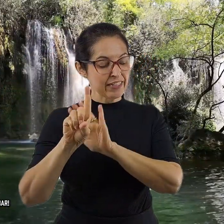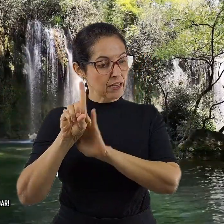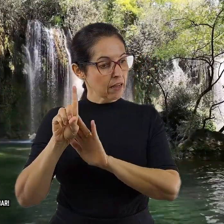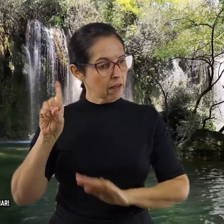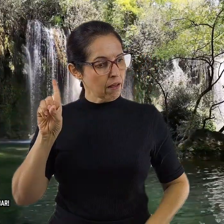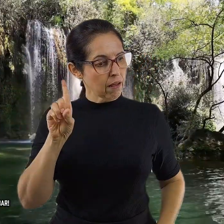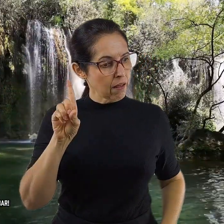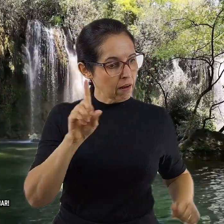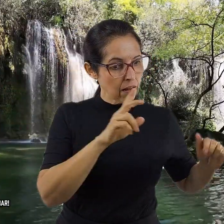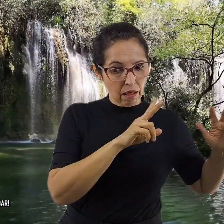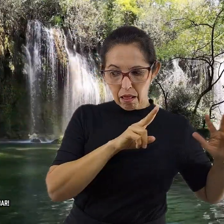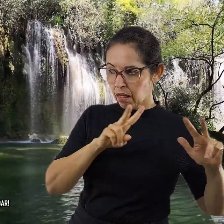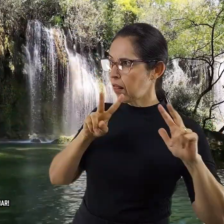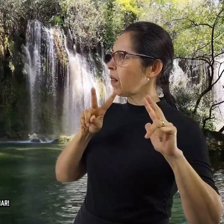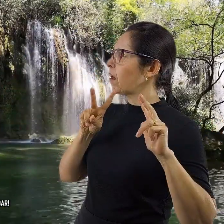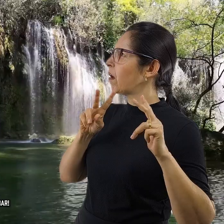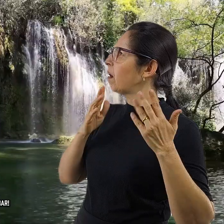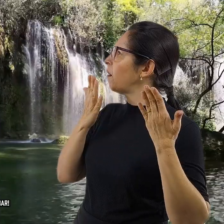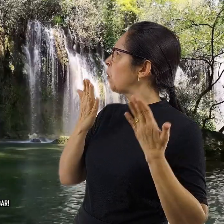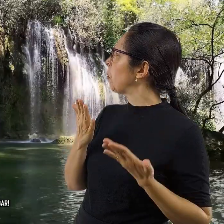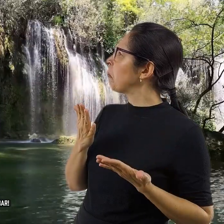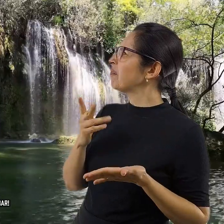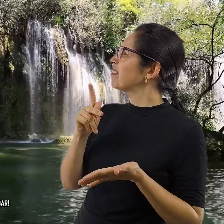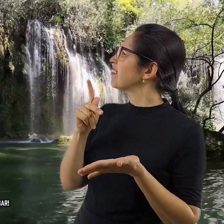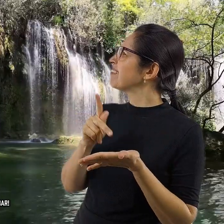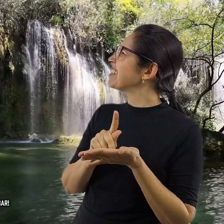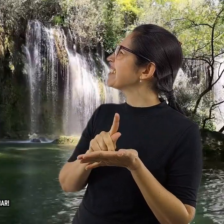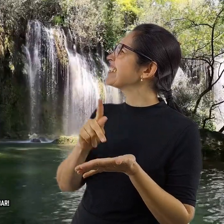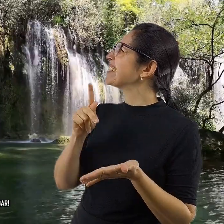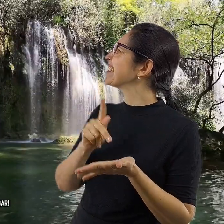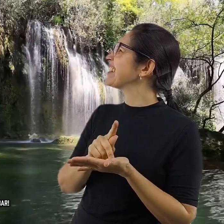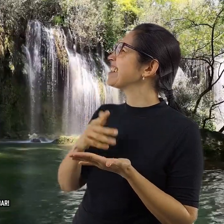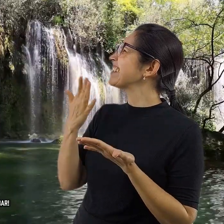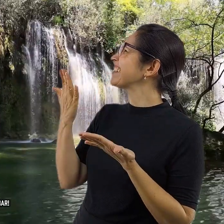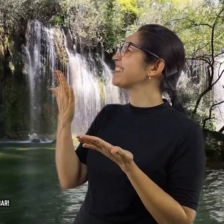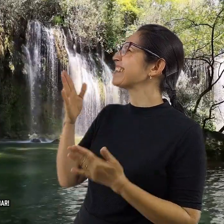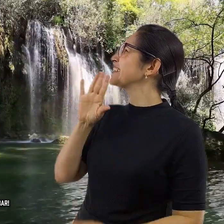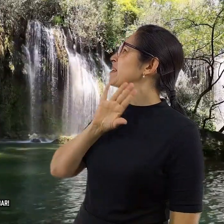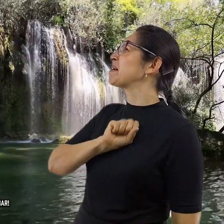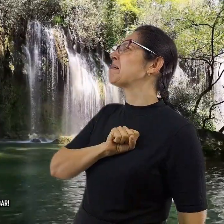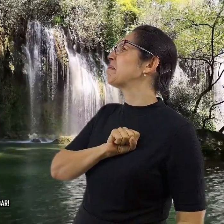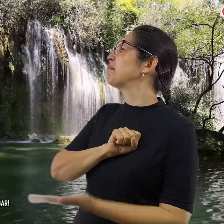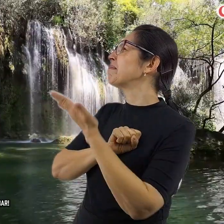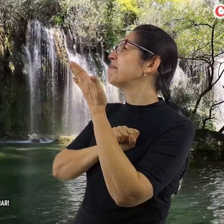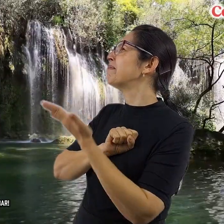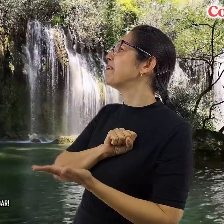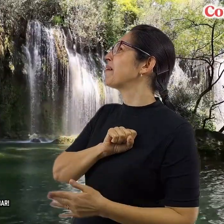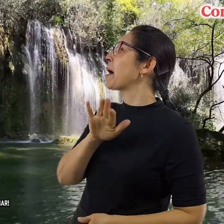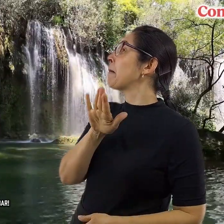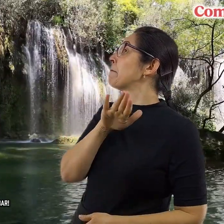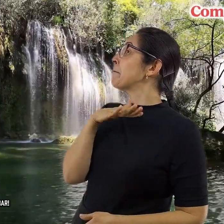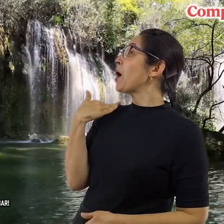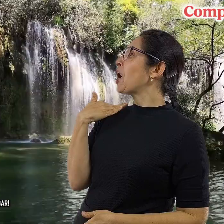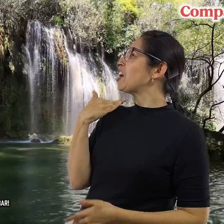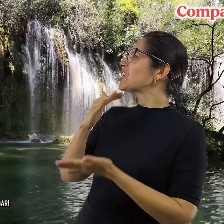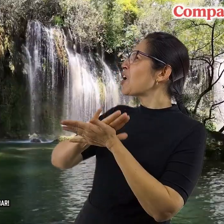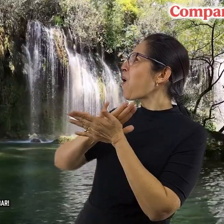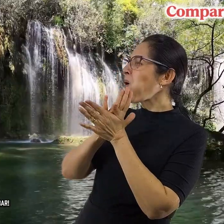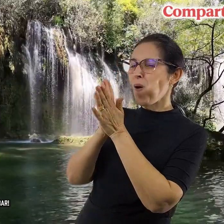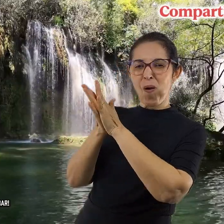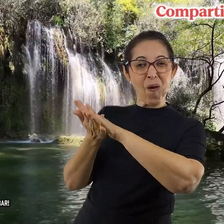Jesus ressurreto, eu disse: olha, é verdade, o amor dele, nem a morte pôde